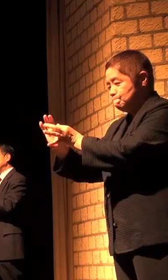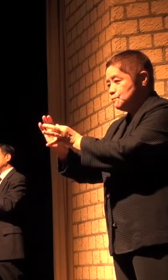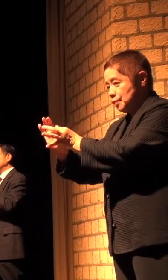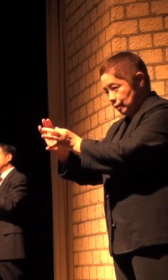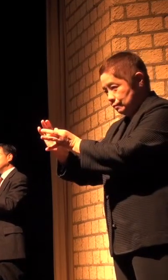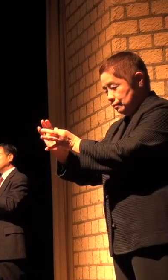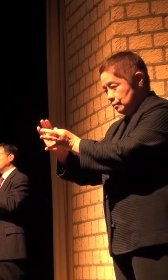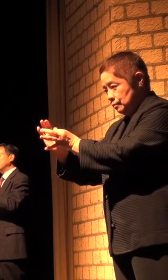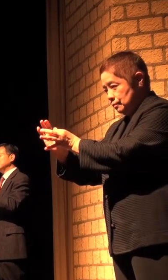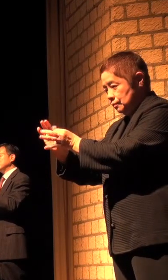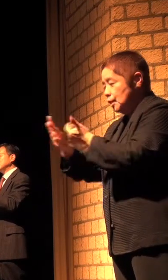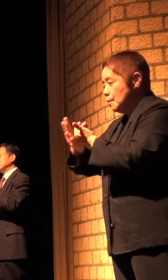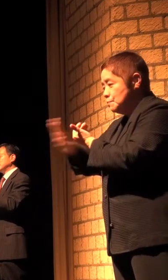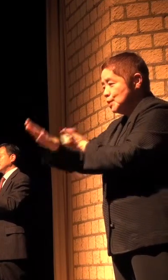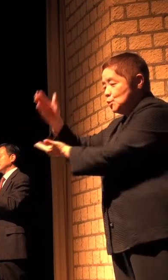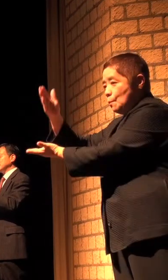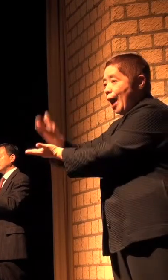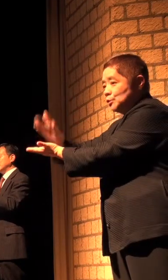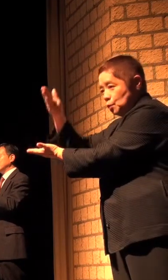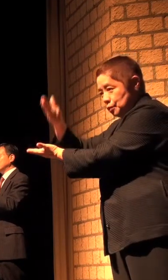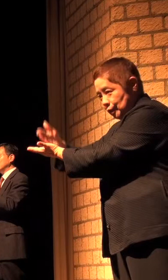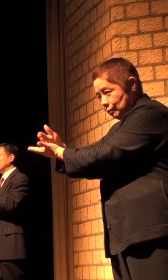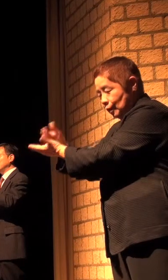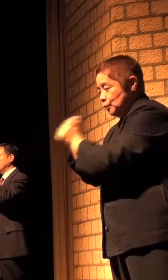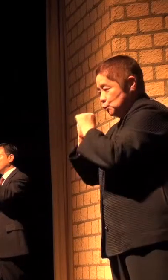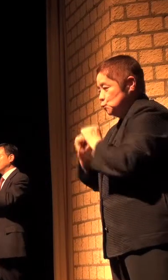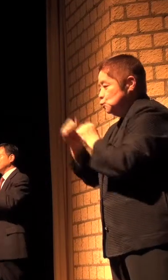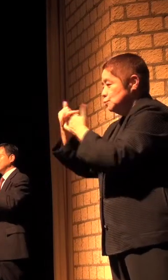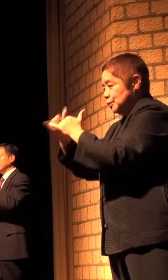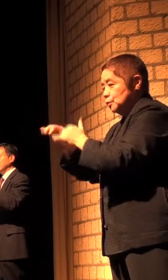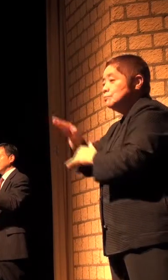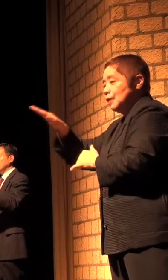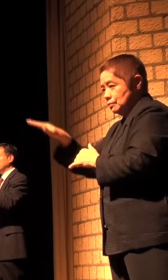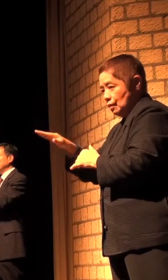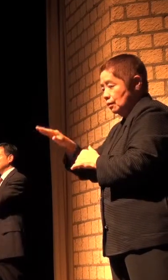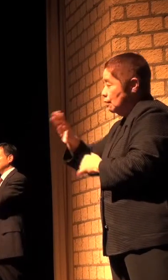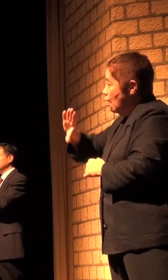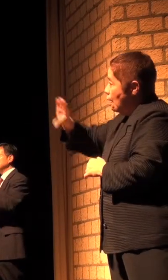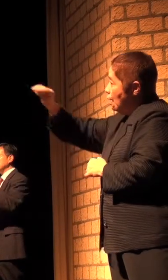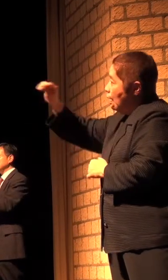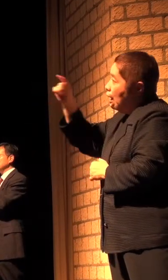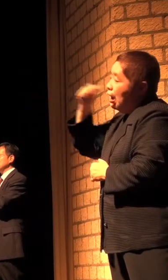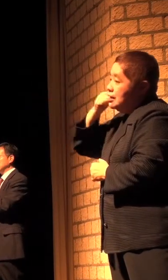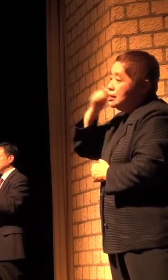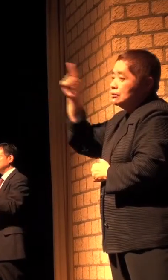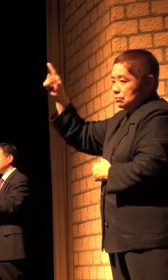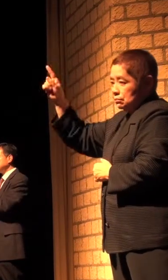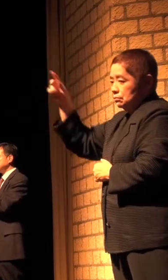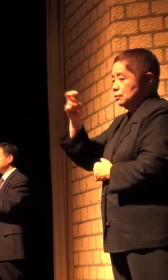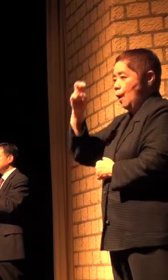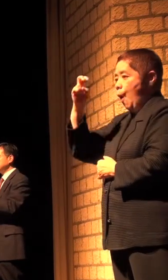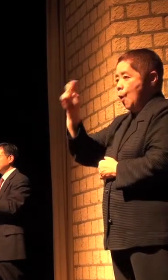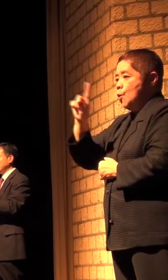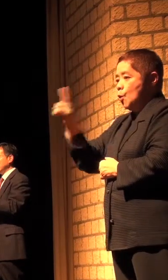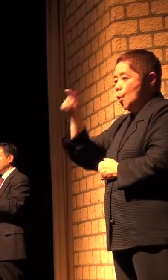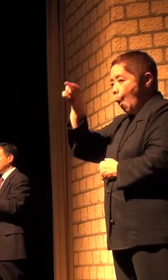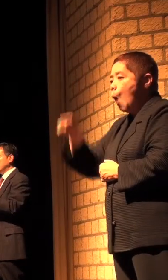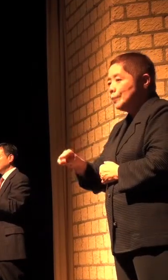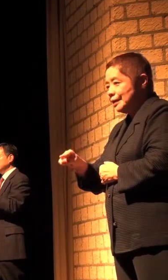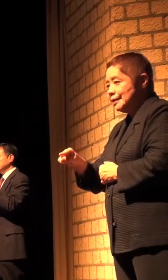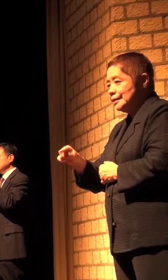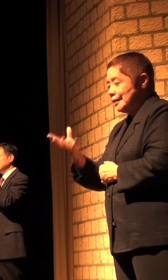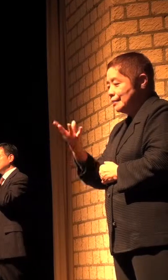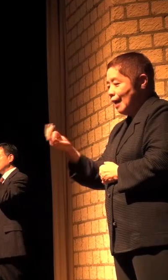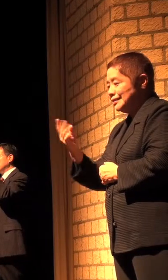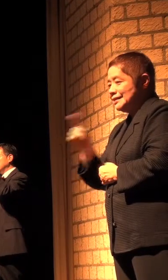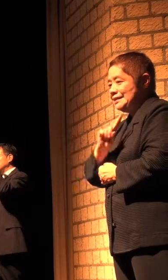ではもうマンションの住民の方たちがこう上に帰れなくなってロビーで数日間過ごした。であ